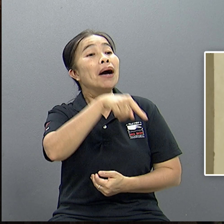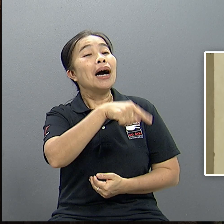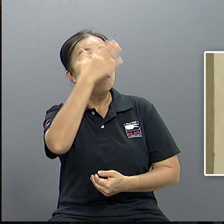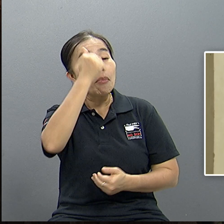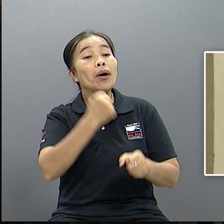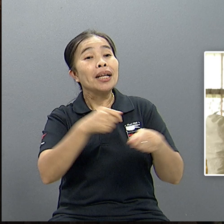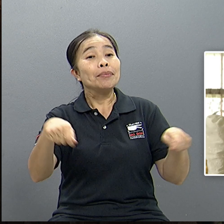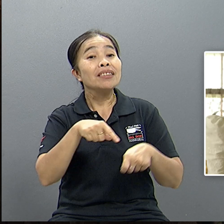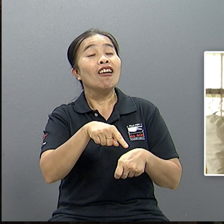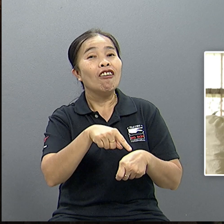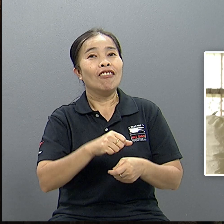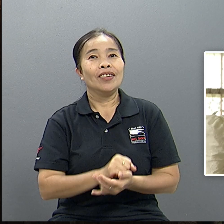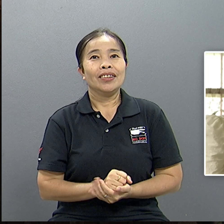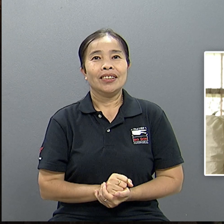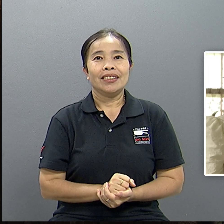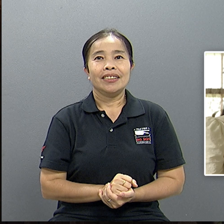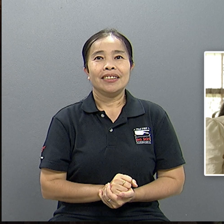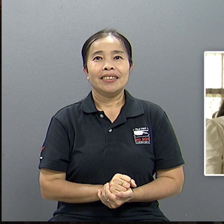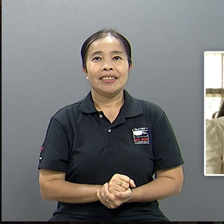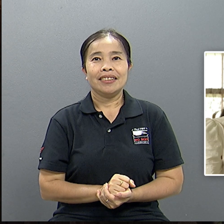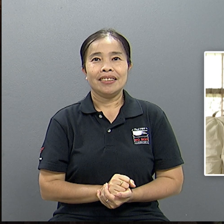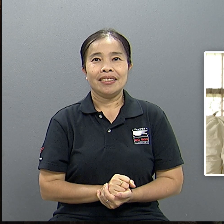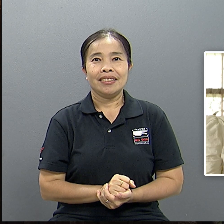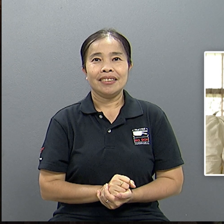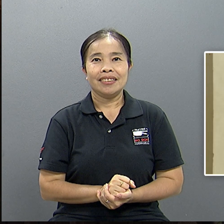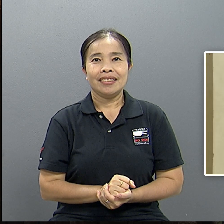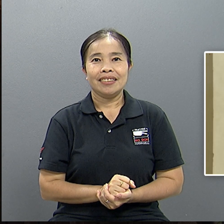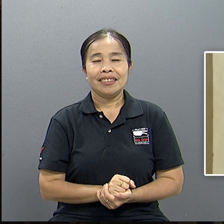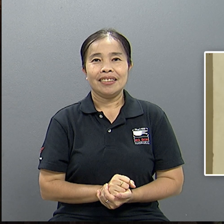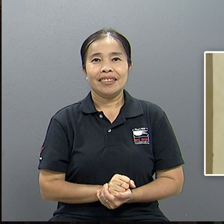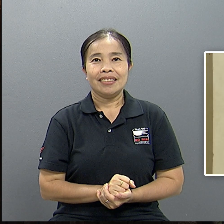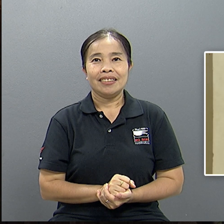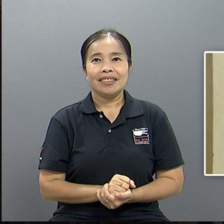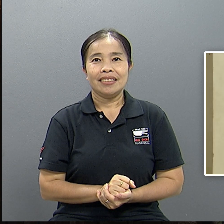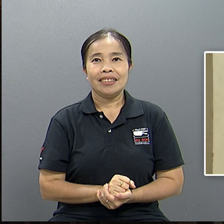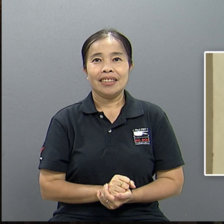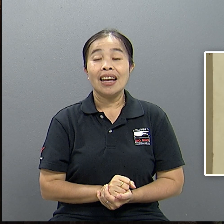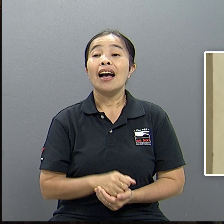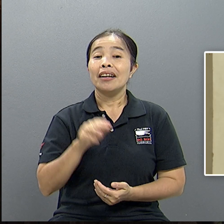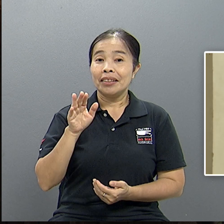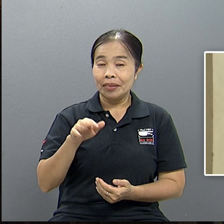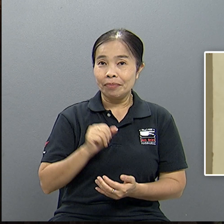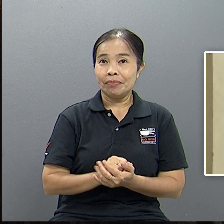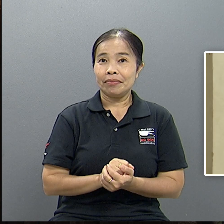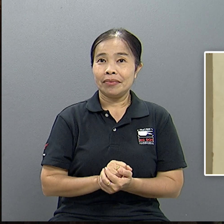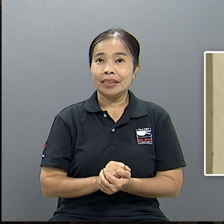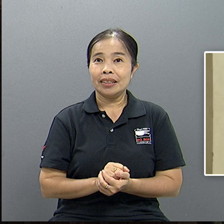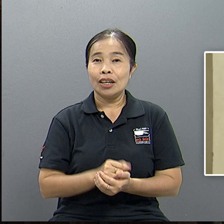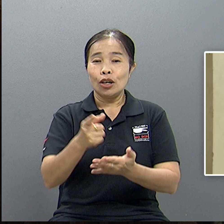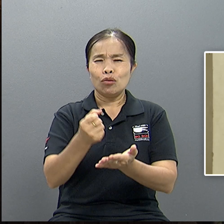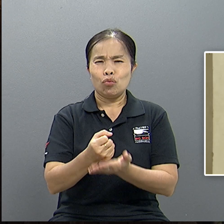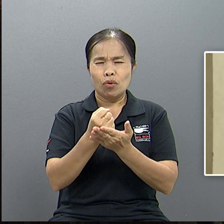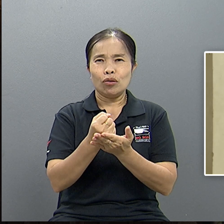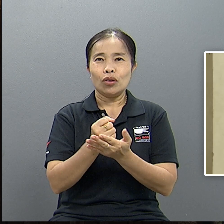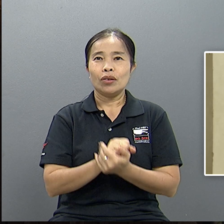นี้หรอกหรือ แม่ทองสำลี วยดูหน่อยซิ